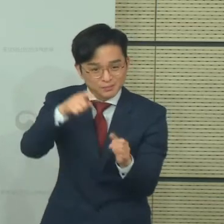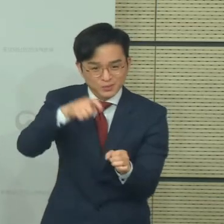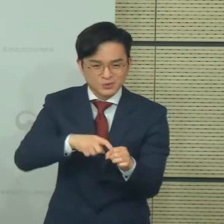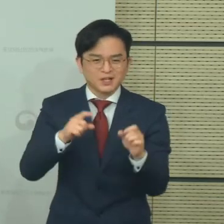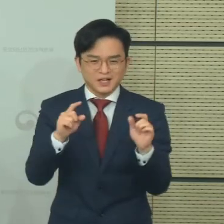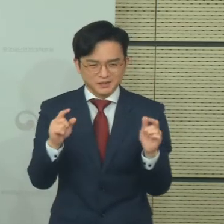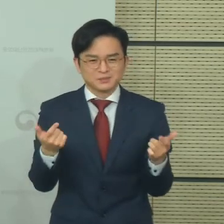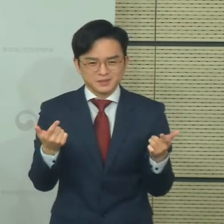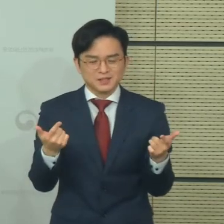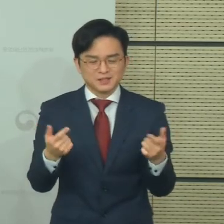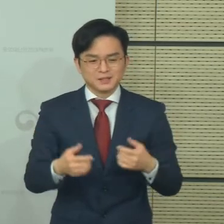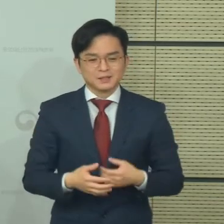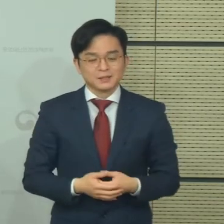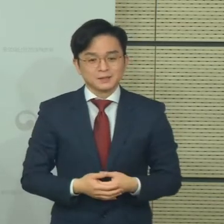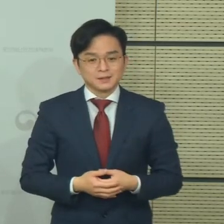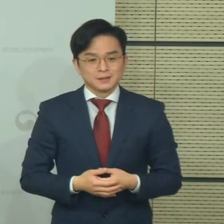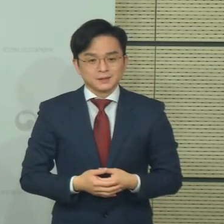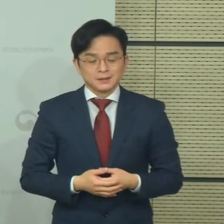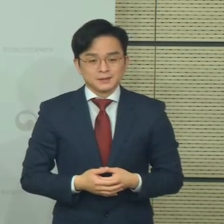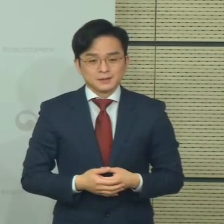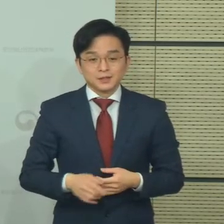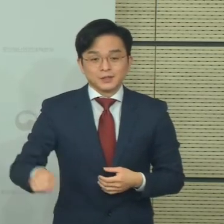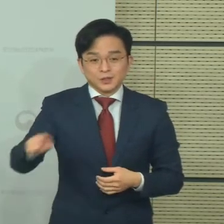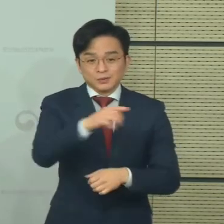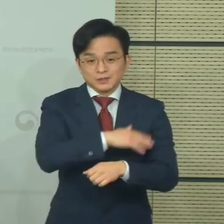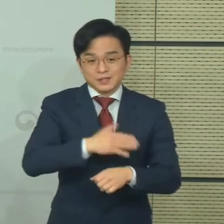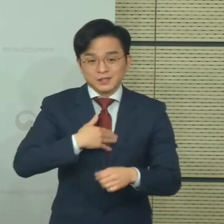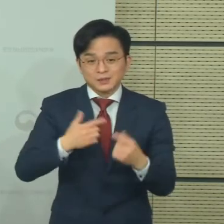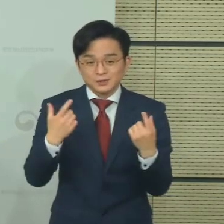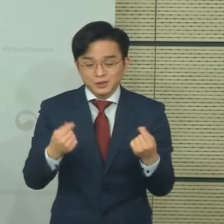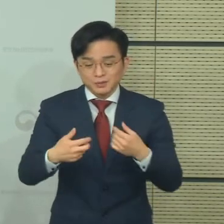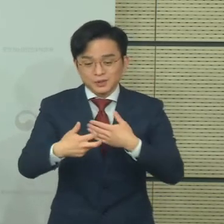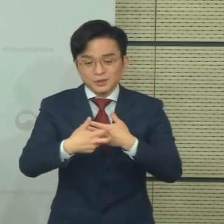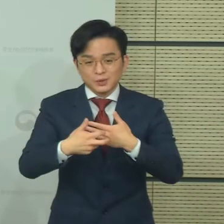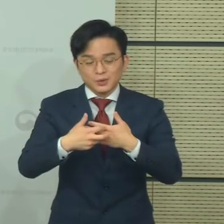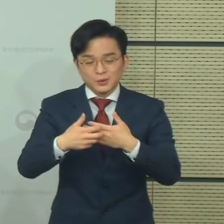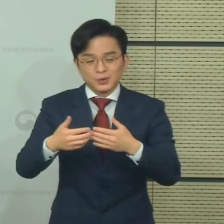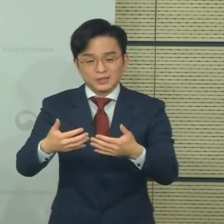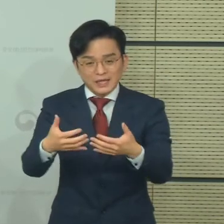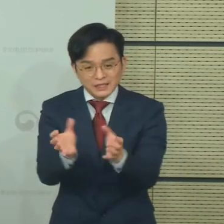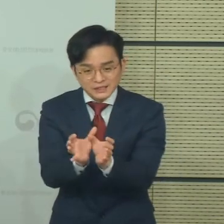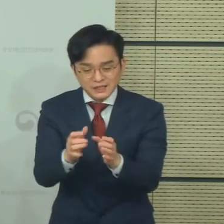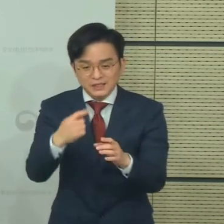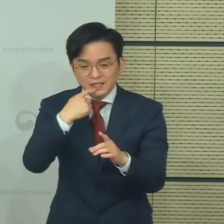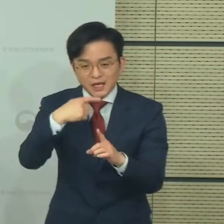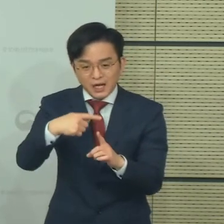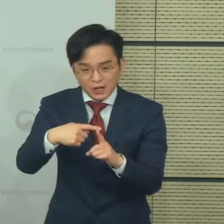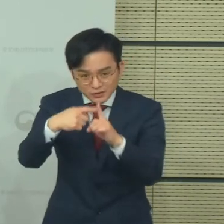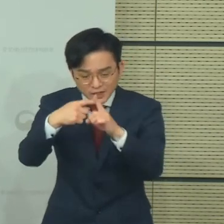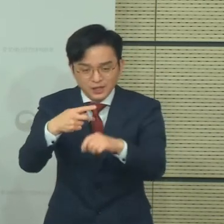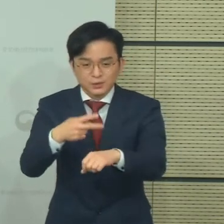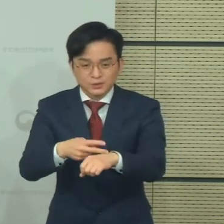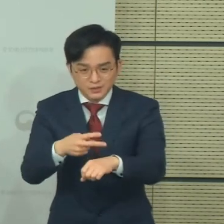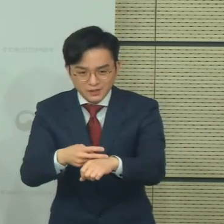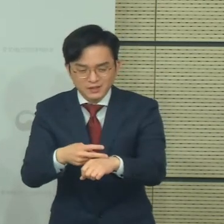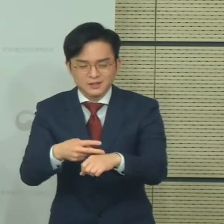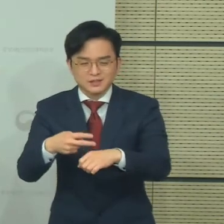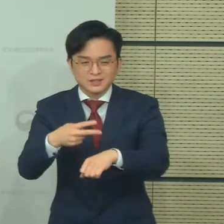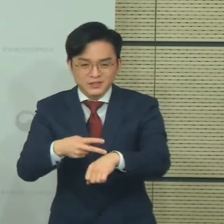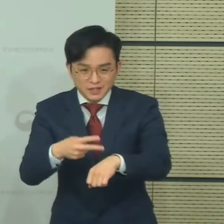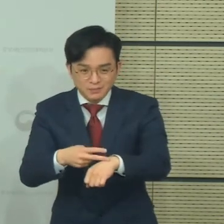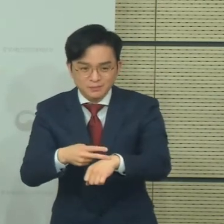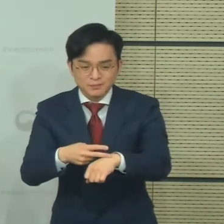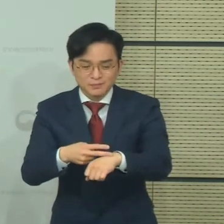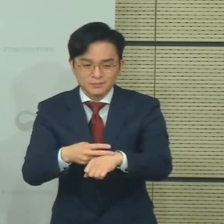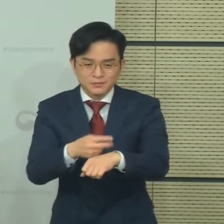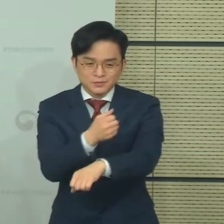대해서는 저희들도 계속해서 브리핑을 통해서 감사의 어떤 인사를 표하고 있고 또 같이 이런